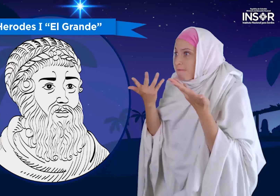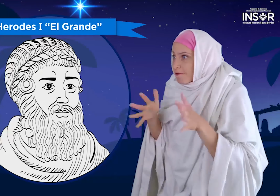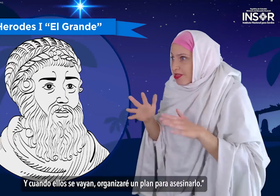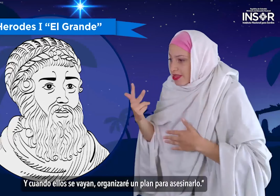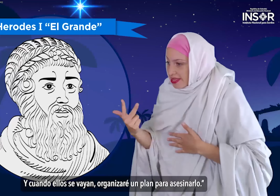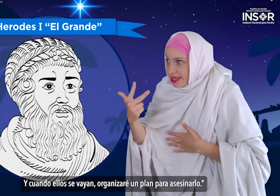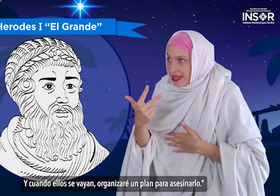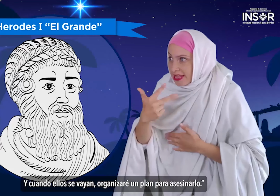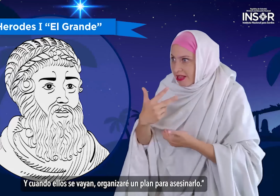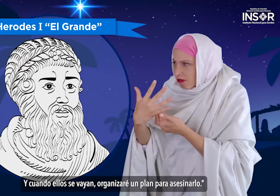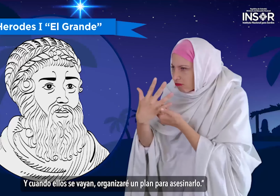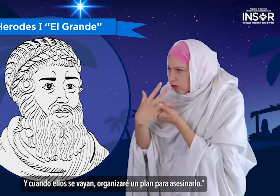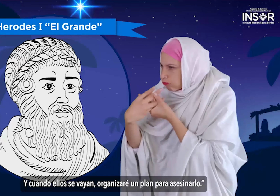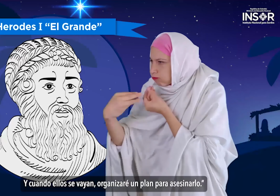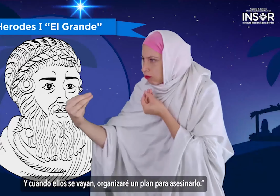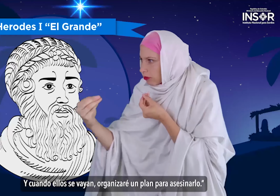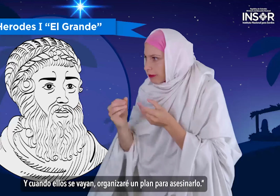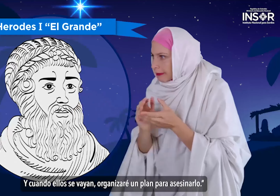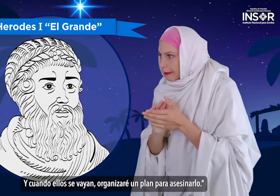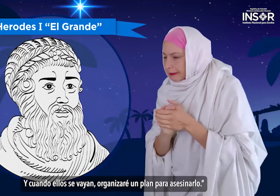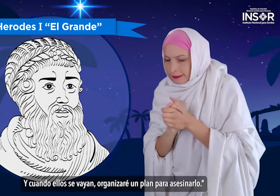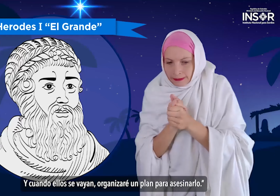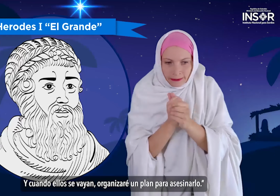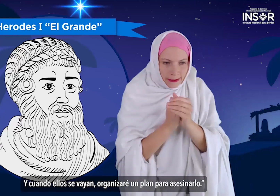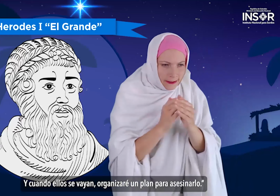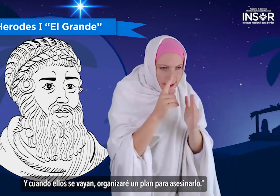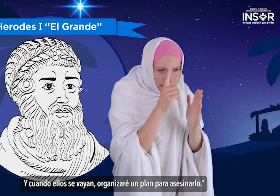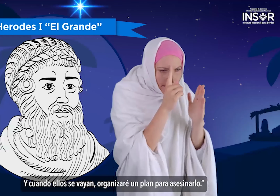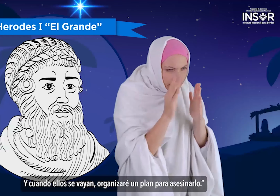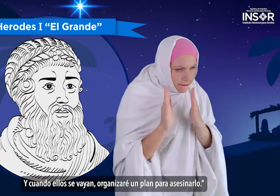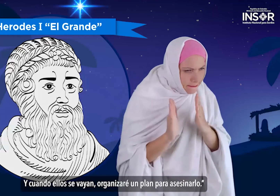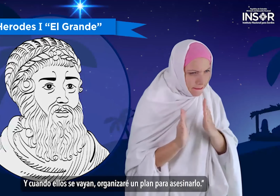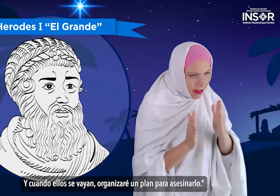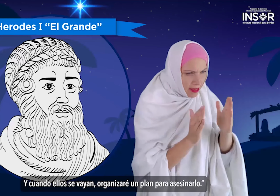Y cuando ellos se vayan, organizaré un plan para asesinarlo.